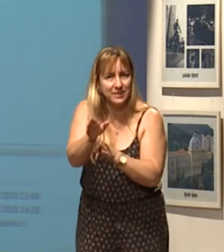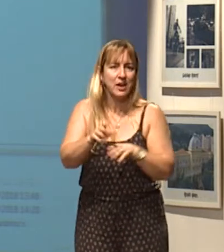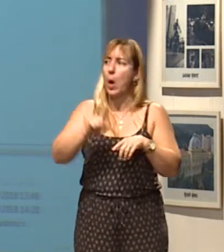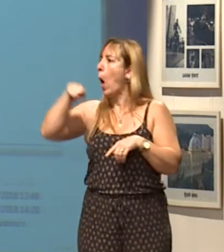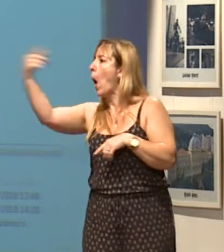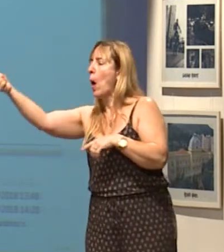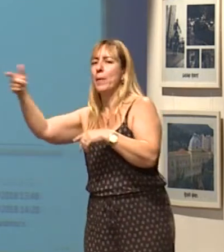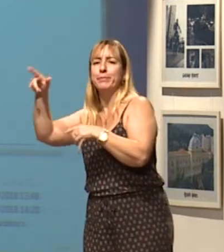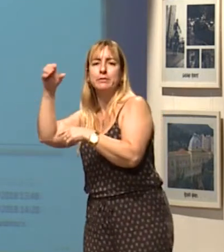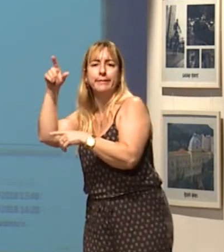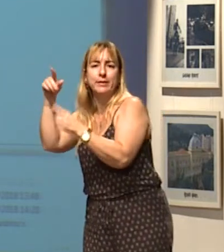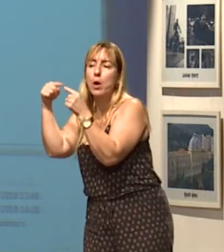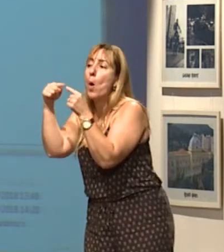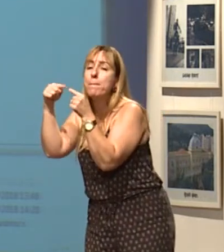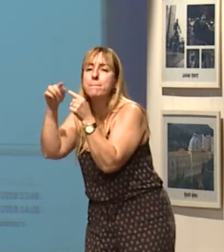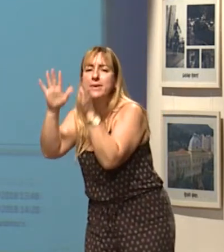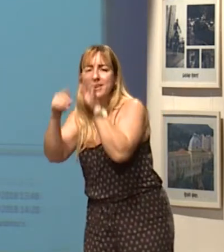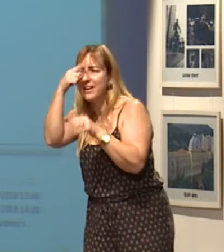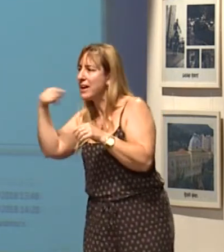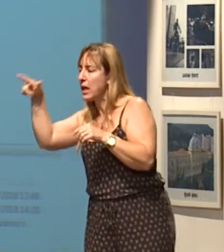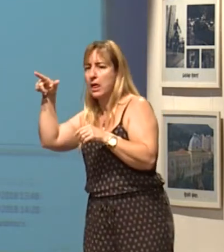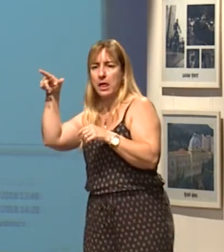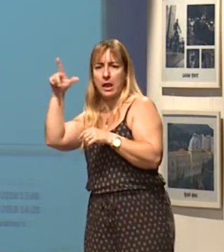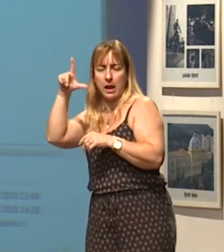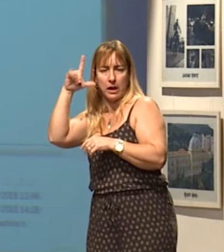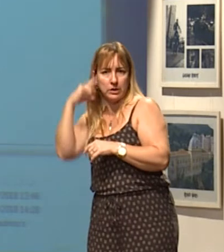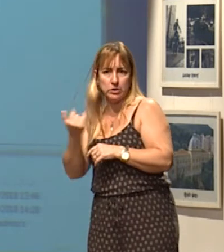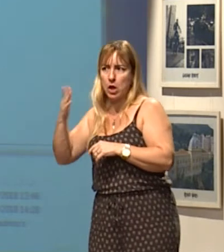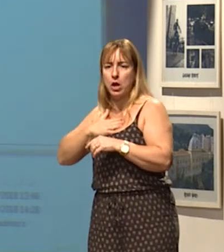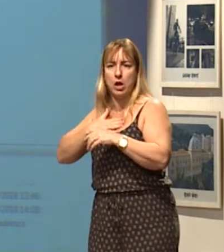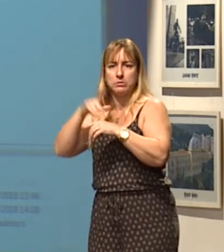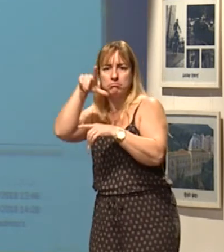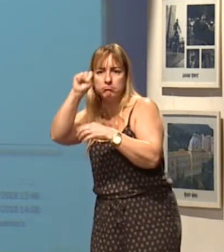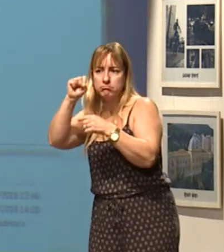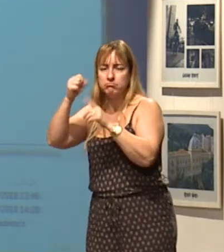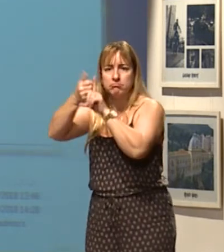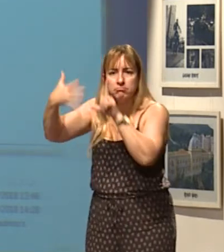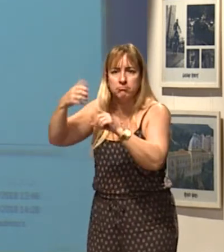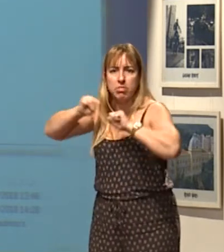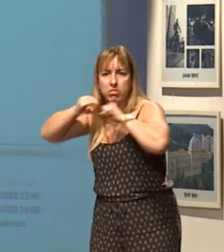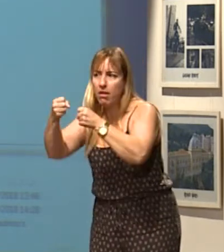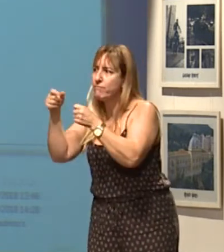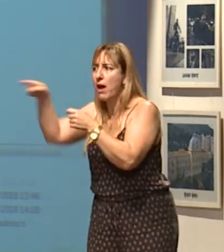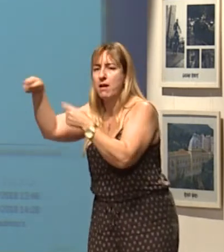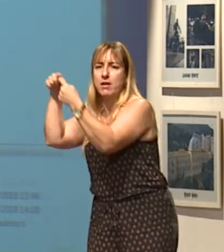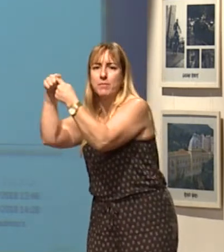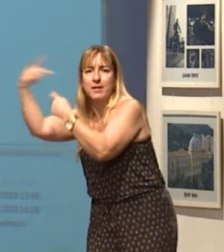Eu gosto, eu sou dessa vertente do feminismo que orienta, né? A Lídia é da vertente LGBT,